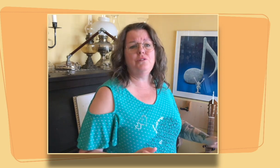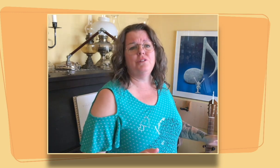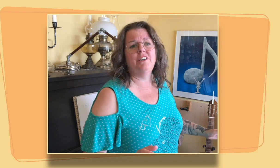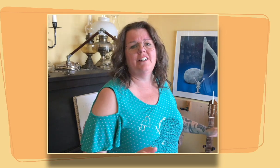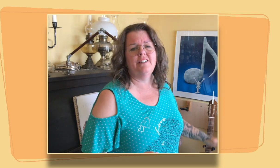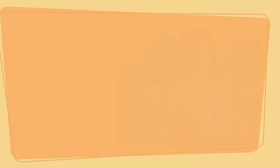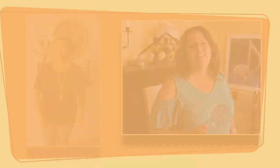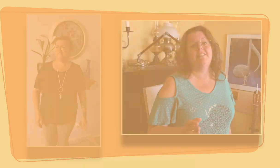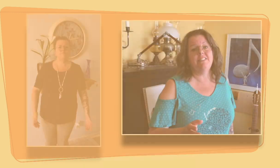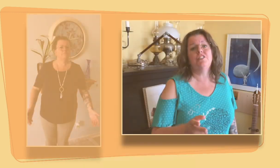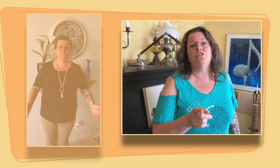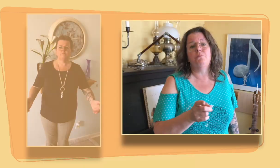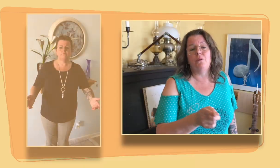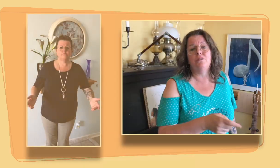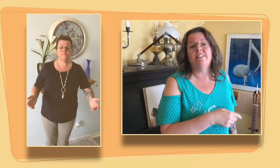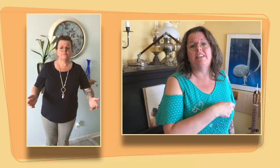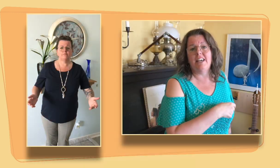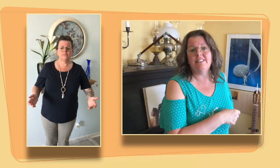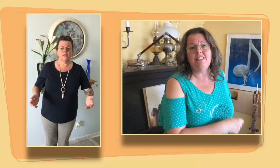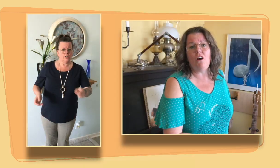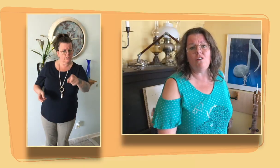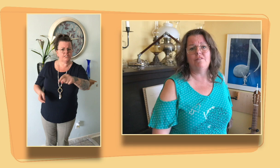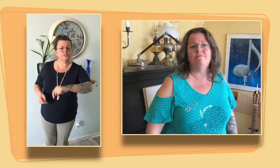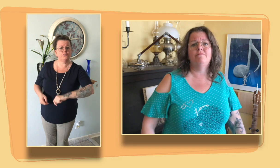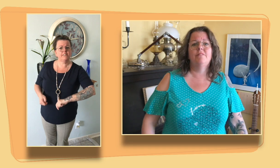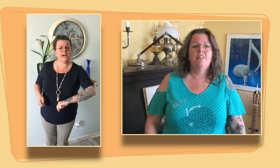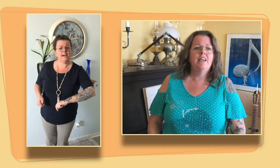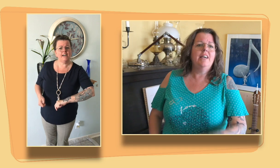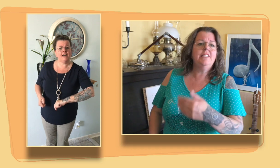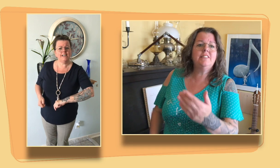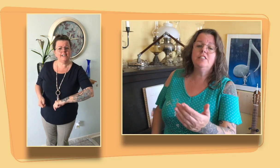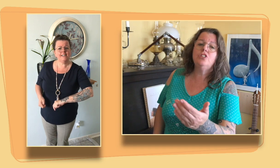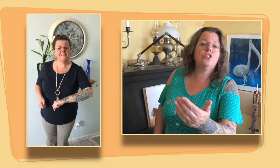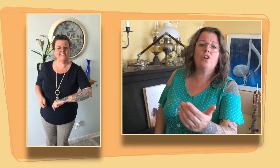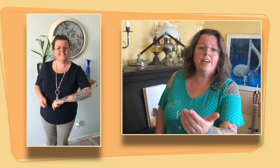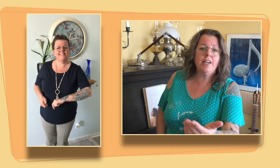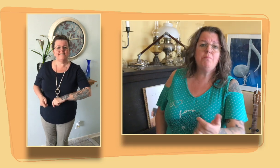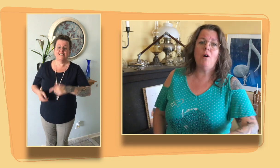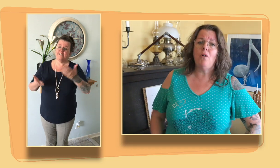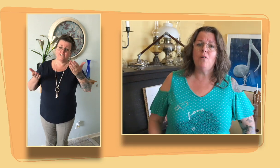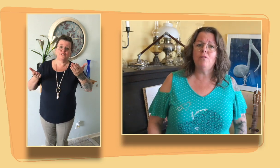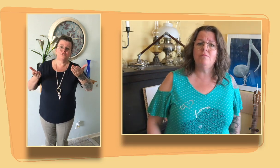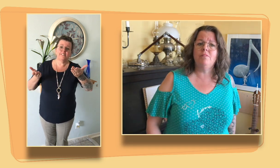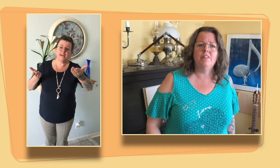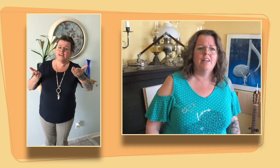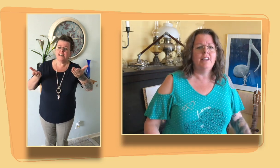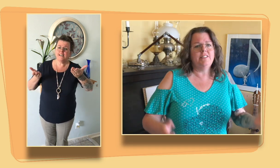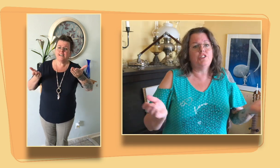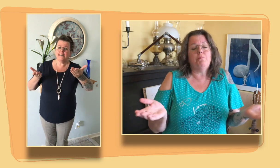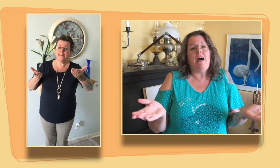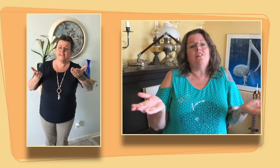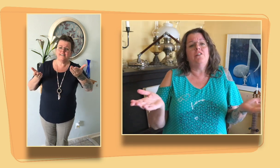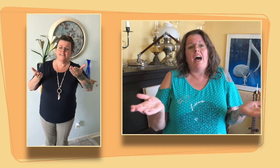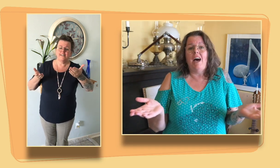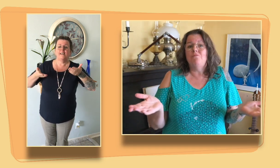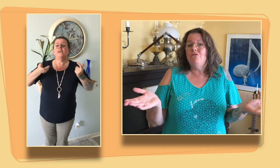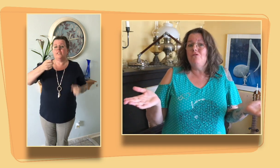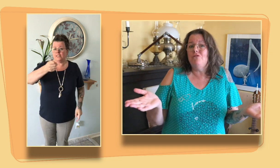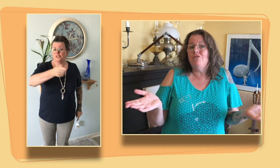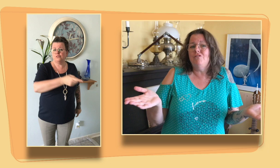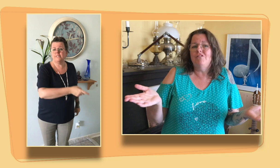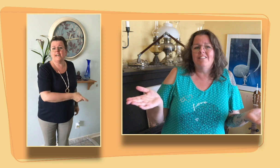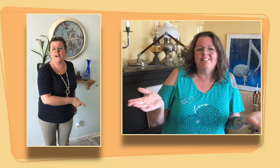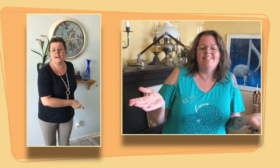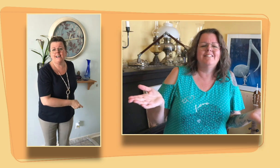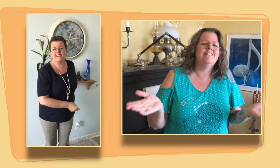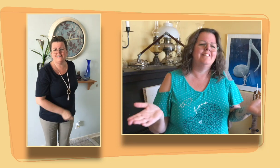les jours. Et si je te pose des questions, qu'est-ce que tu diras? Et si je te réponds, qu'est-ce que tu diras? Si on parle d'amour,